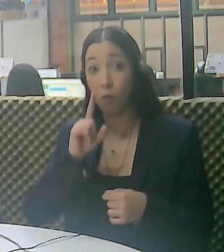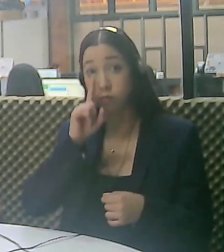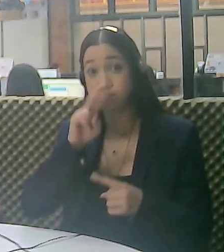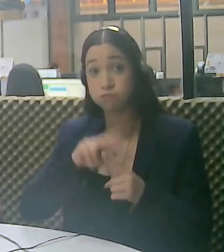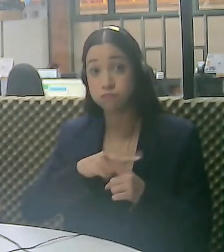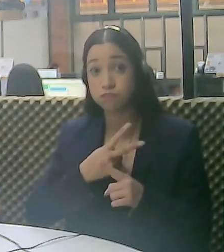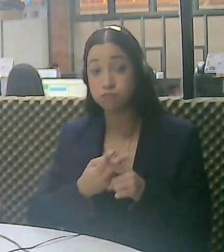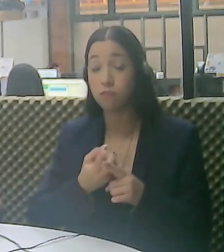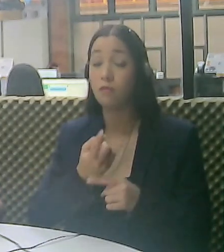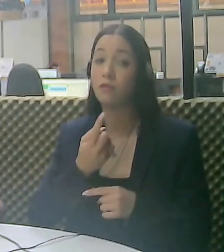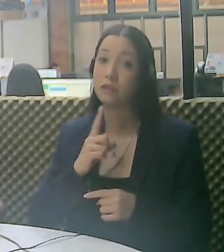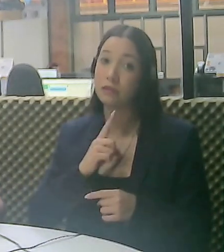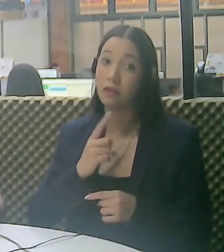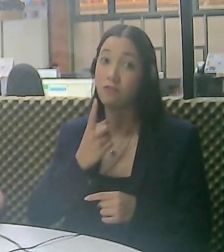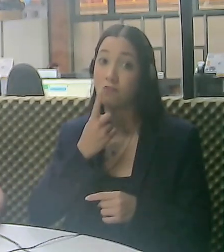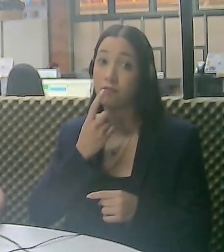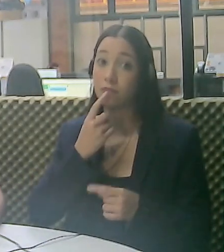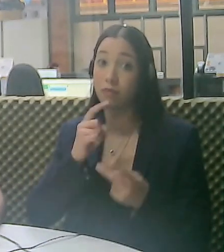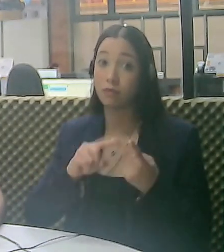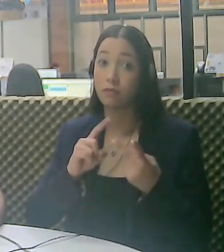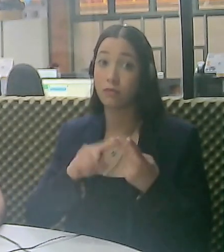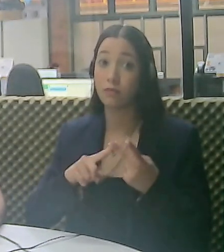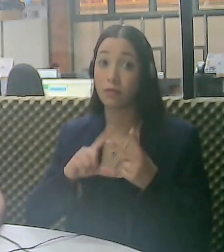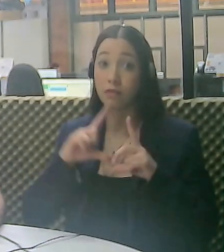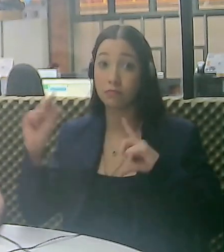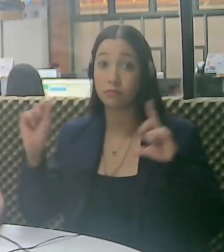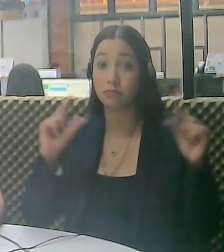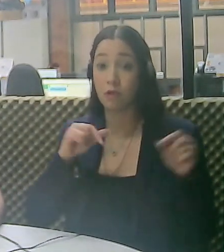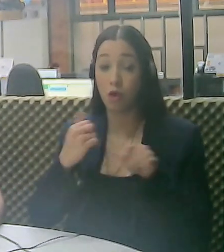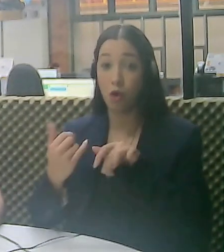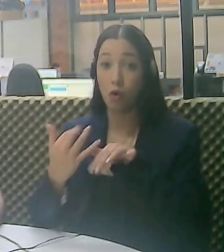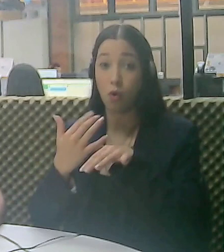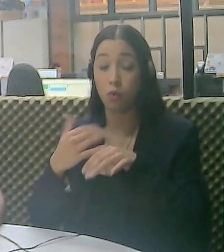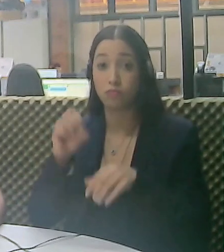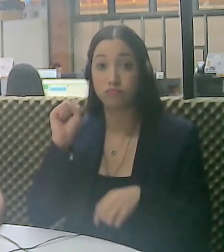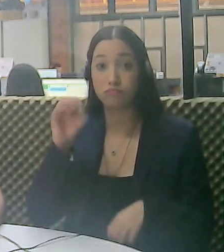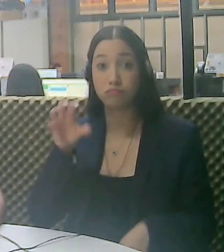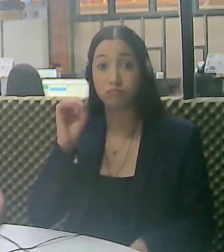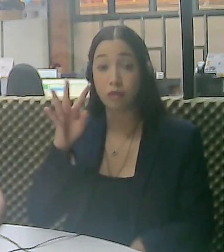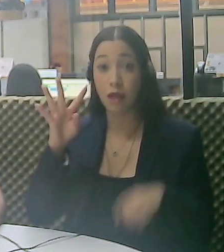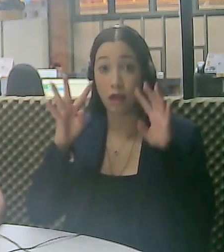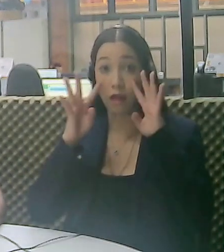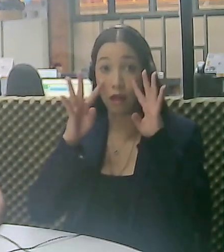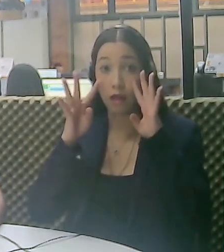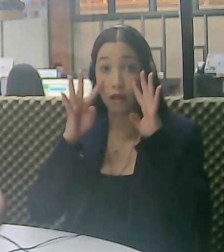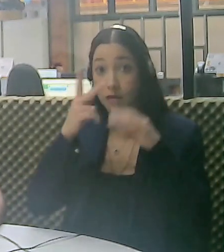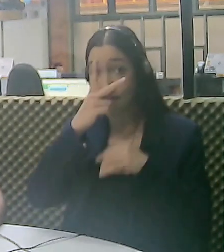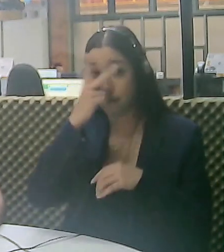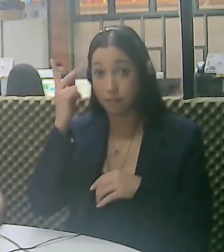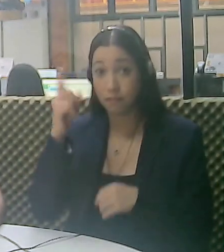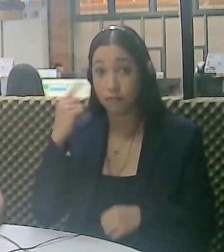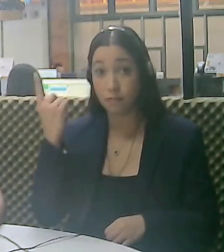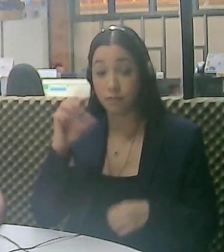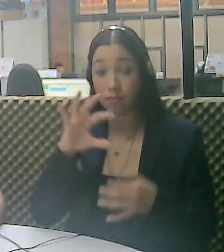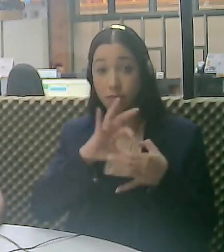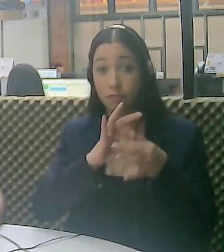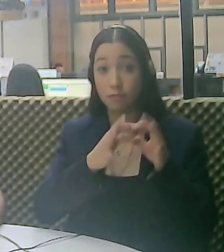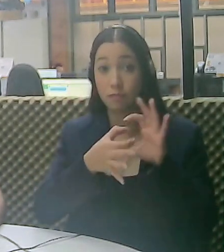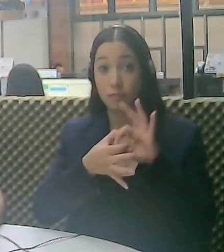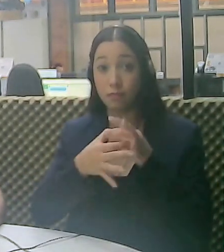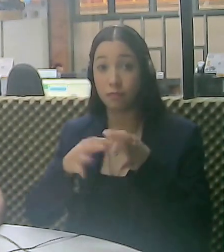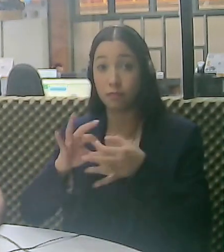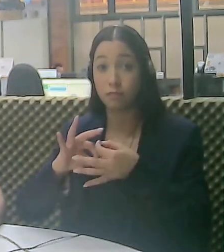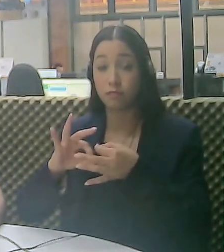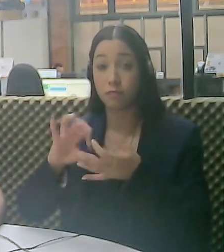vermelho, a placa está escrito saia da rondônia, e o equipamento começa a piscar para chamar a atenção. Isso é ligado a uma